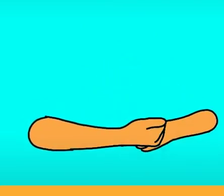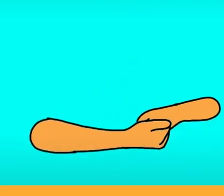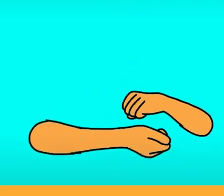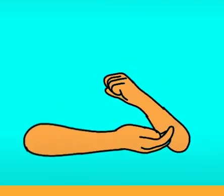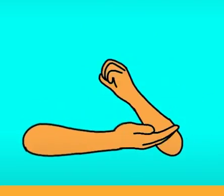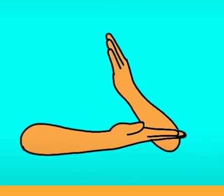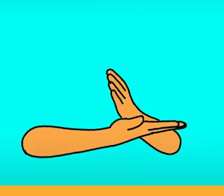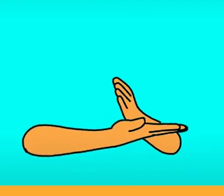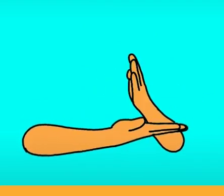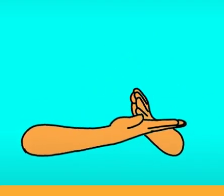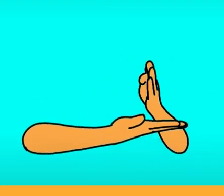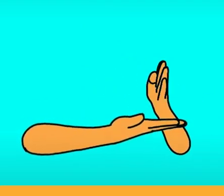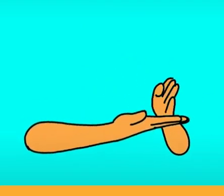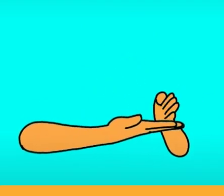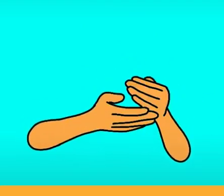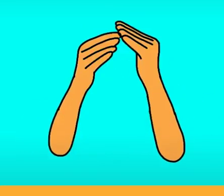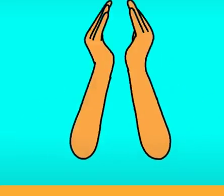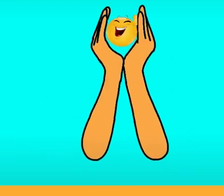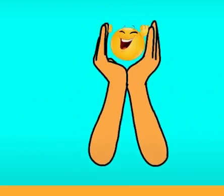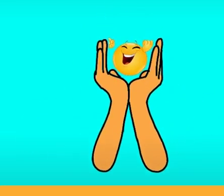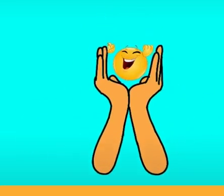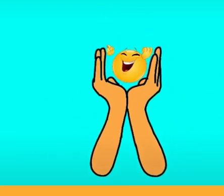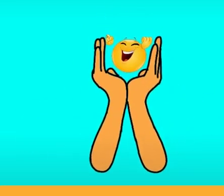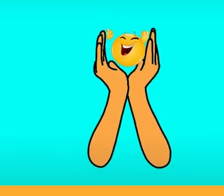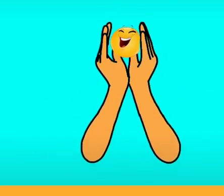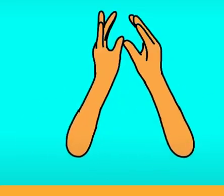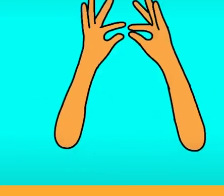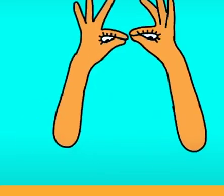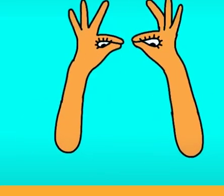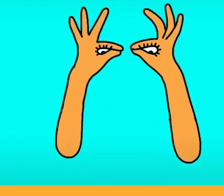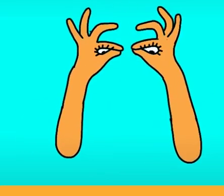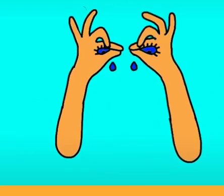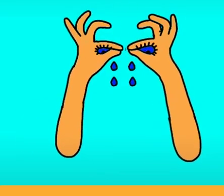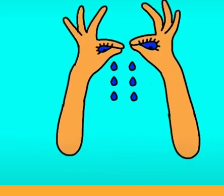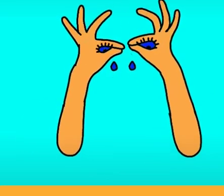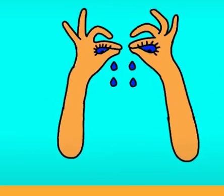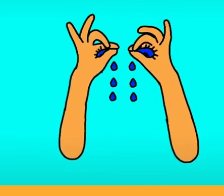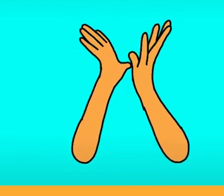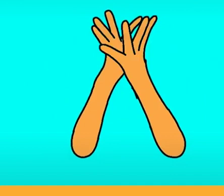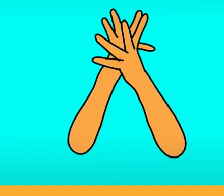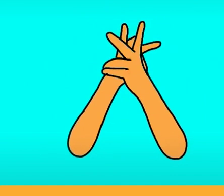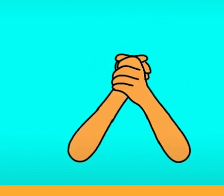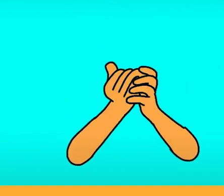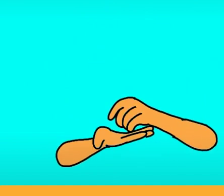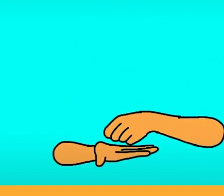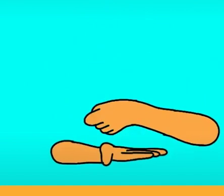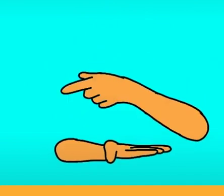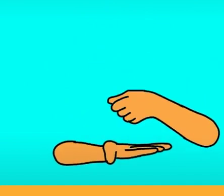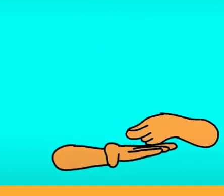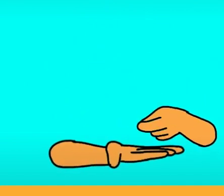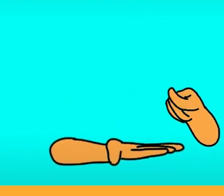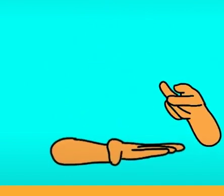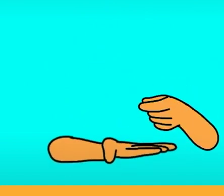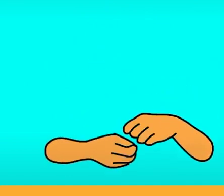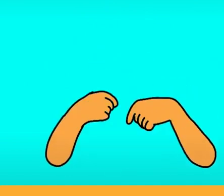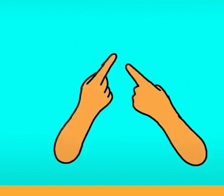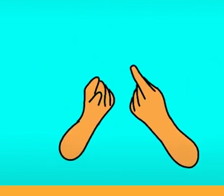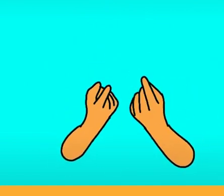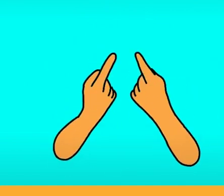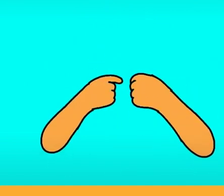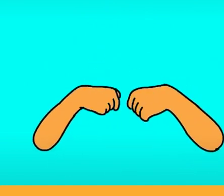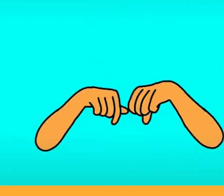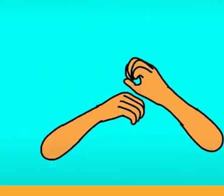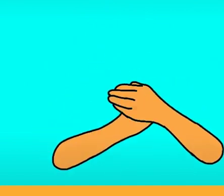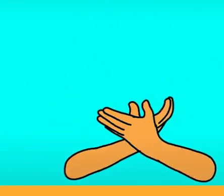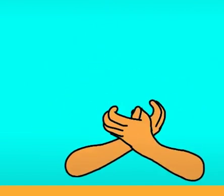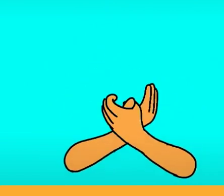मैदान, बांटेंगे हम खुशियां, गम भी हम मिलकर बांटेंगे, फिर से होगी